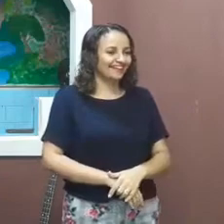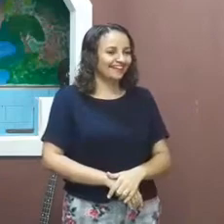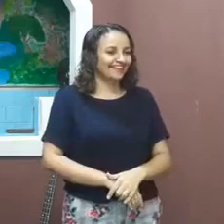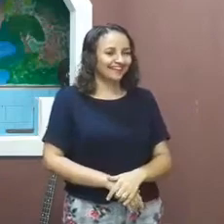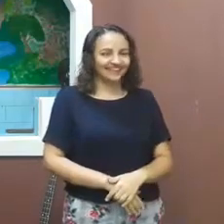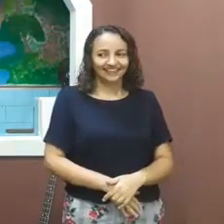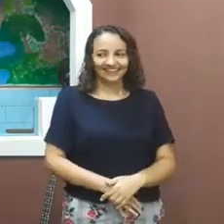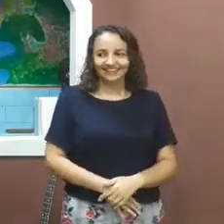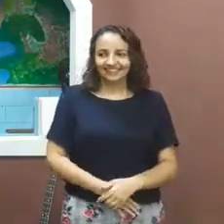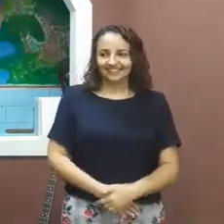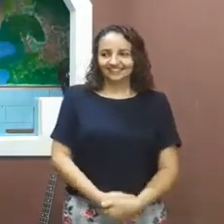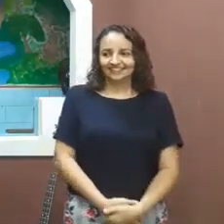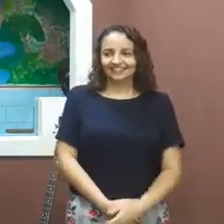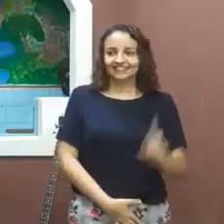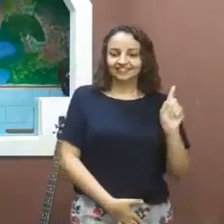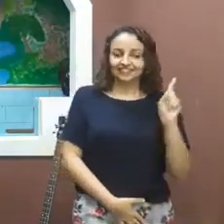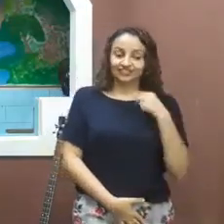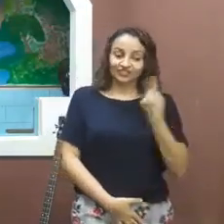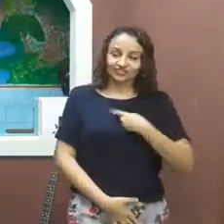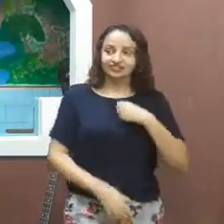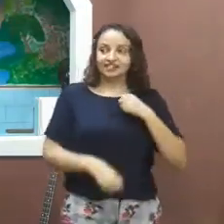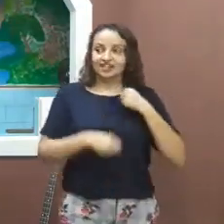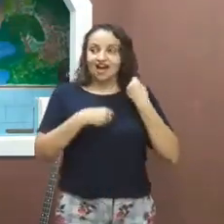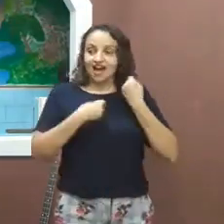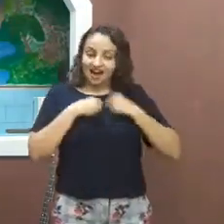Porque a nossa ansiedade